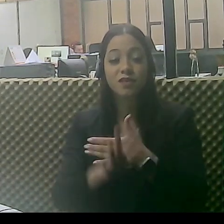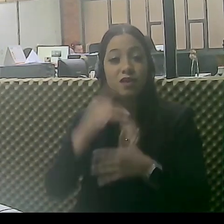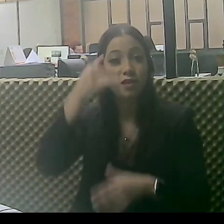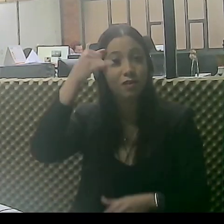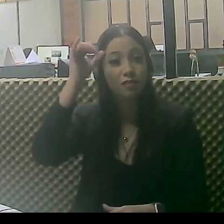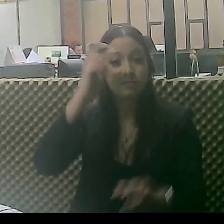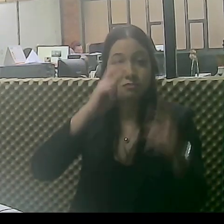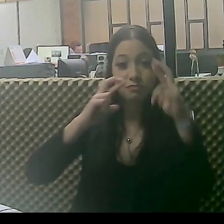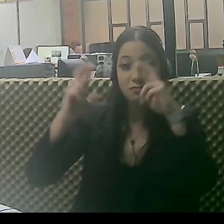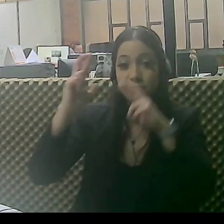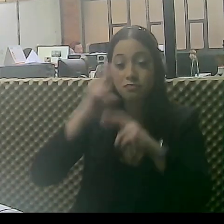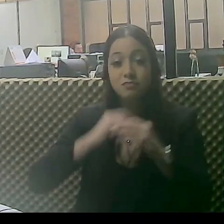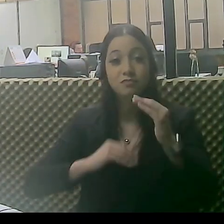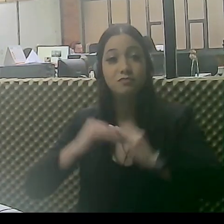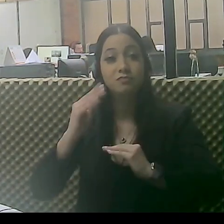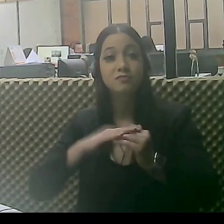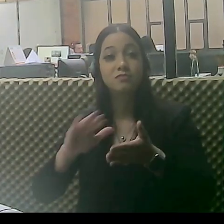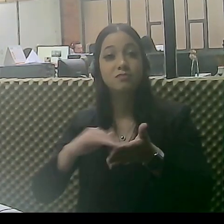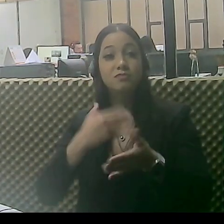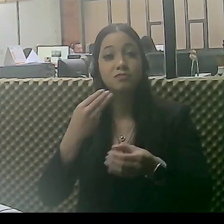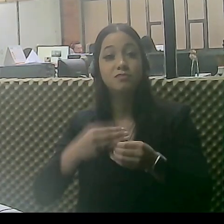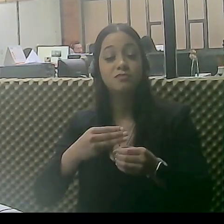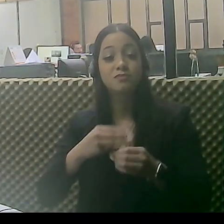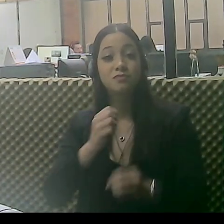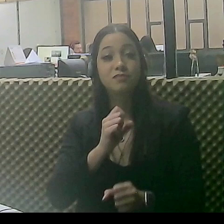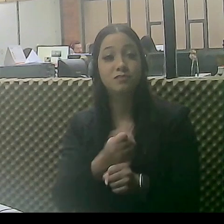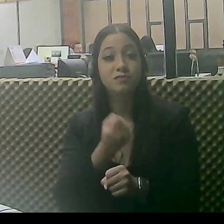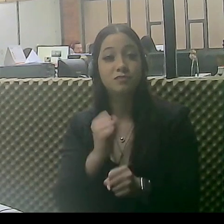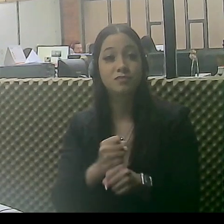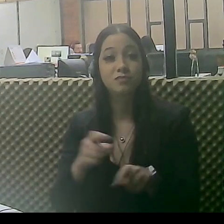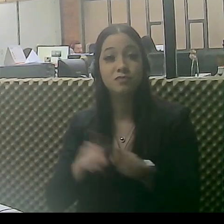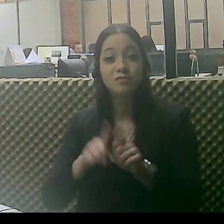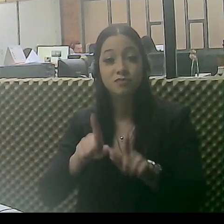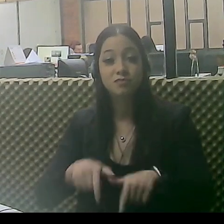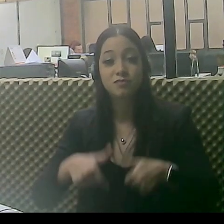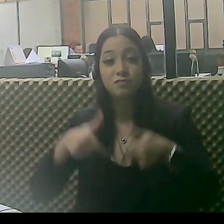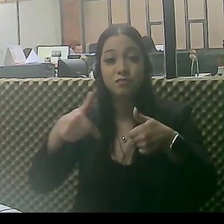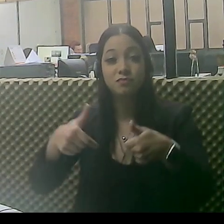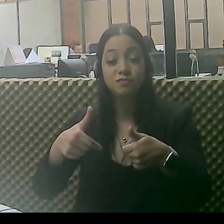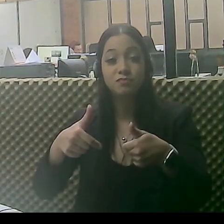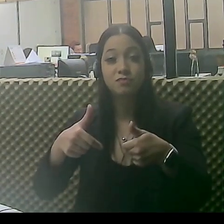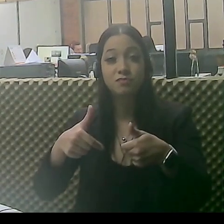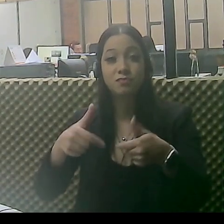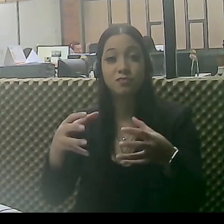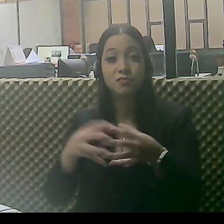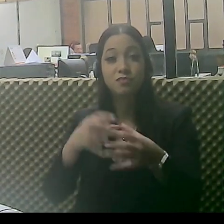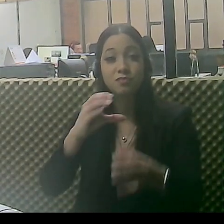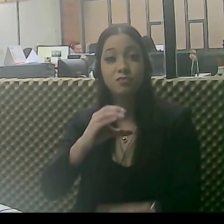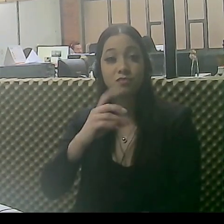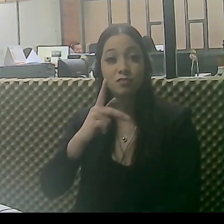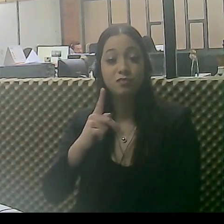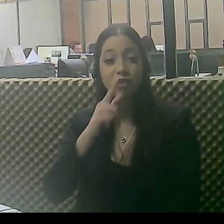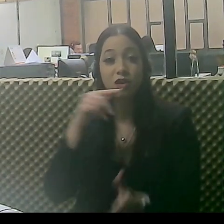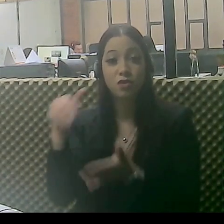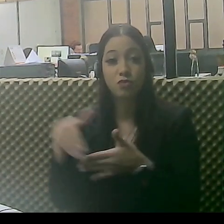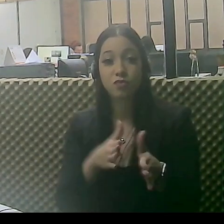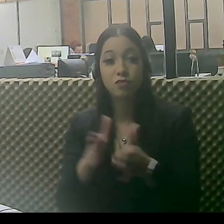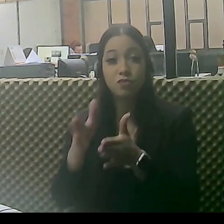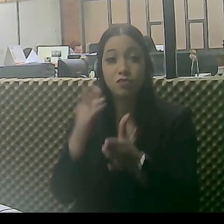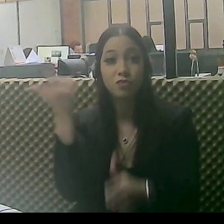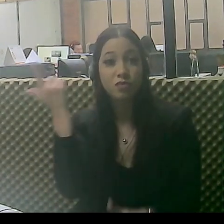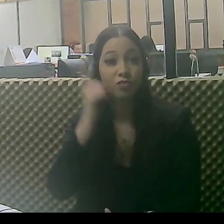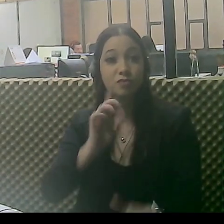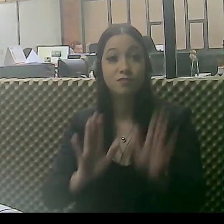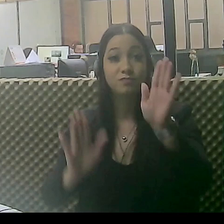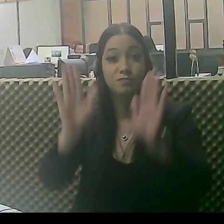fiscalizados por profissionais da Secretaria Municipal de Obras e estão sendo executados pelo consórcio CP Córrego Lagoinha, vencedor